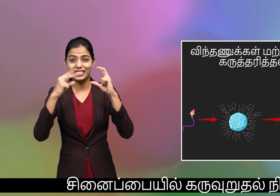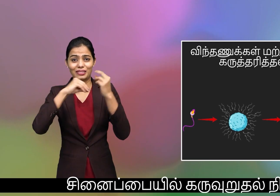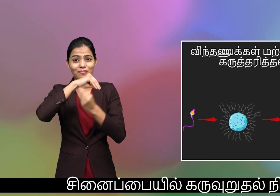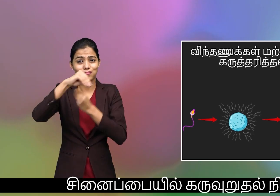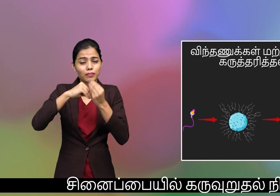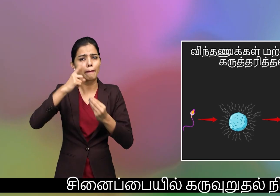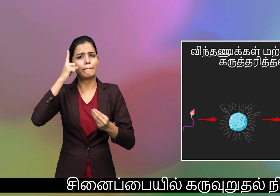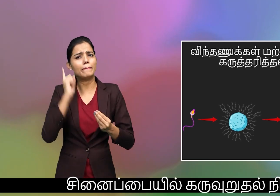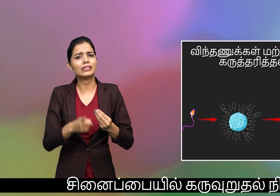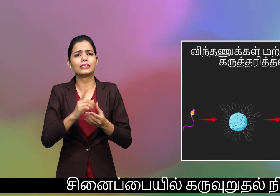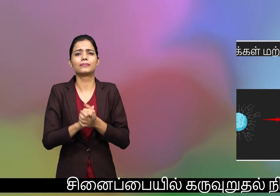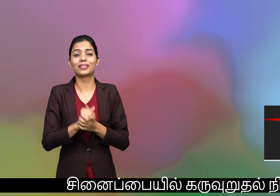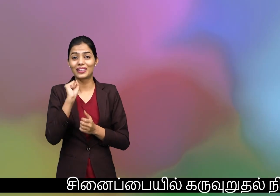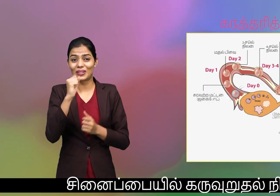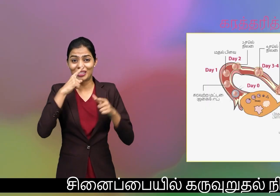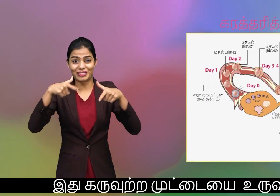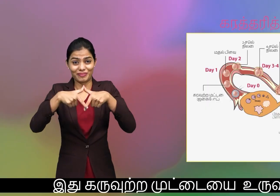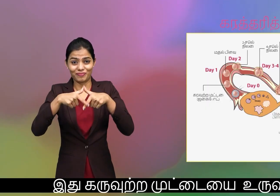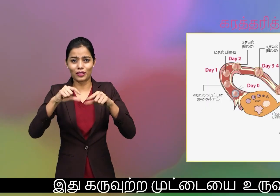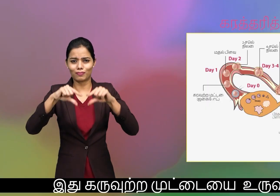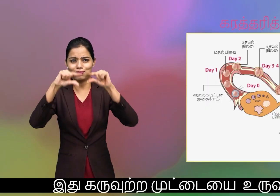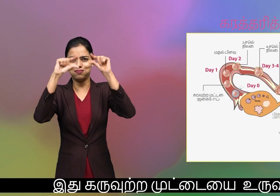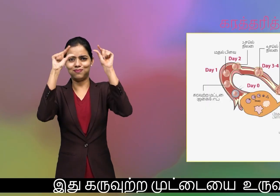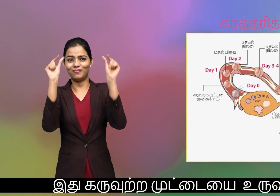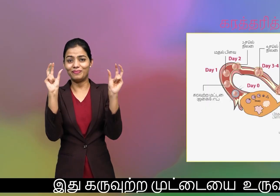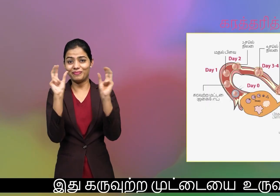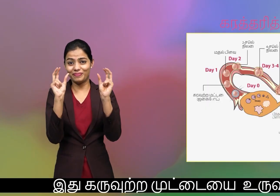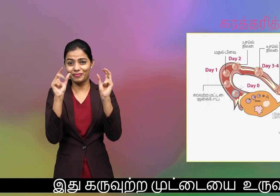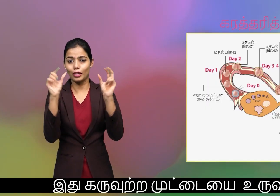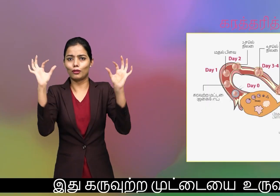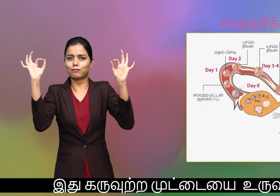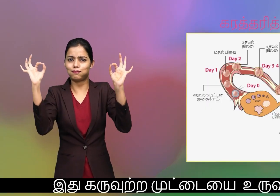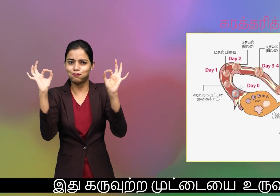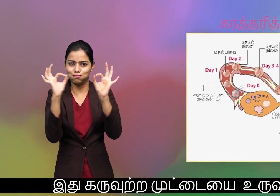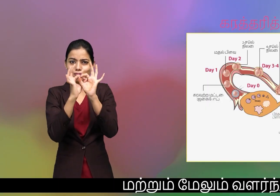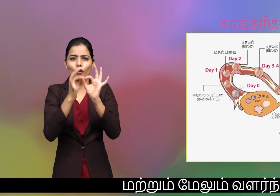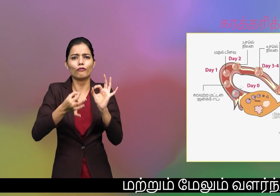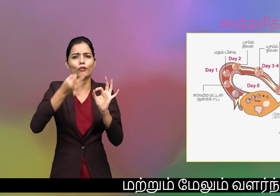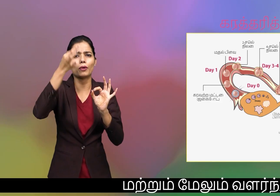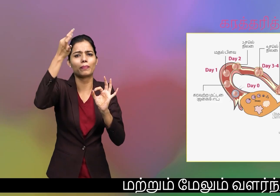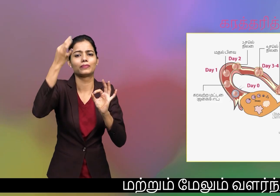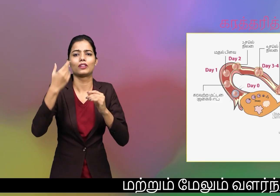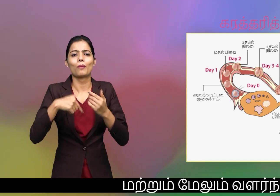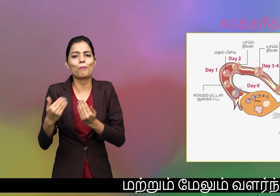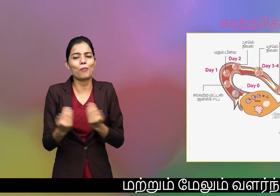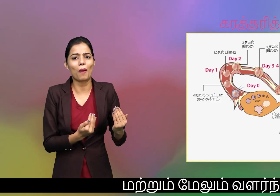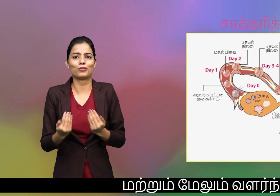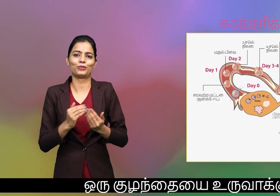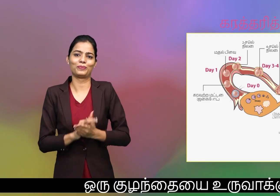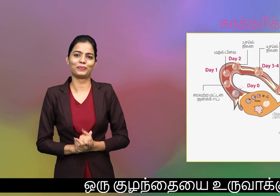சினப்பையில் கருவுறுதல் நிகழ்கிறது. இது கருவுற்ற முட்டையை உருவாக்குகிறது மற்றும் மேலும் வளர்ந்து ஒரு